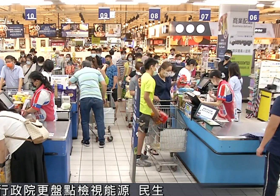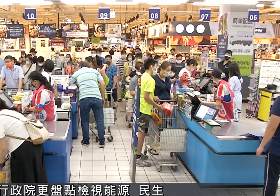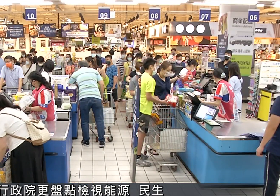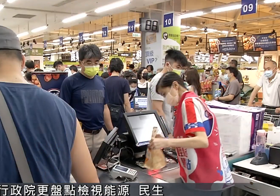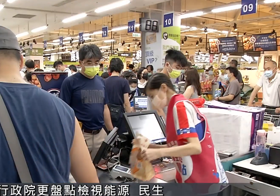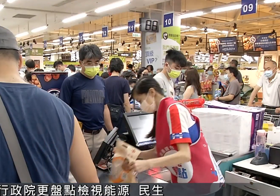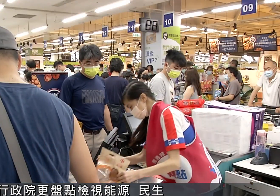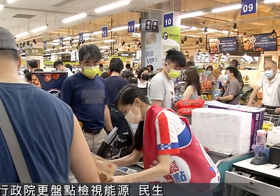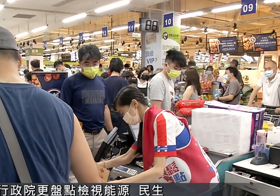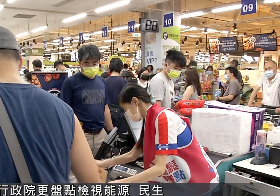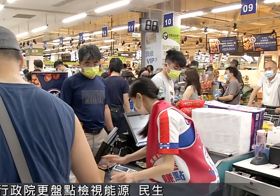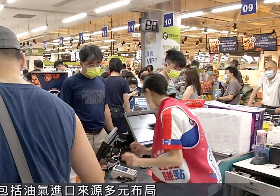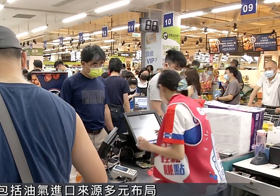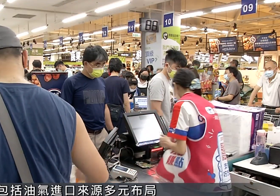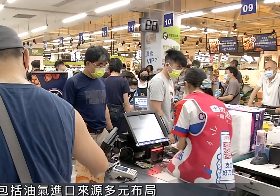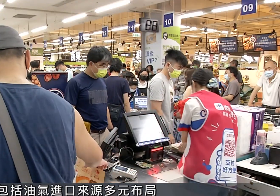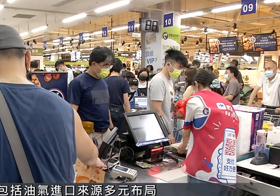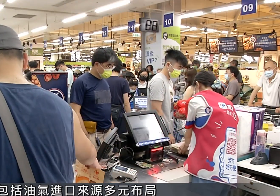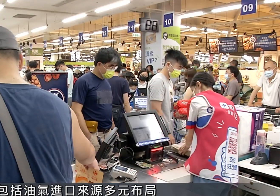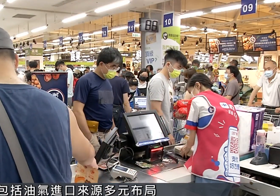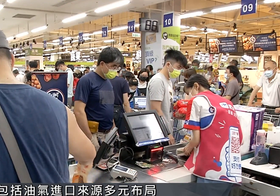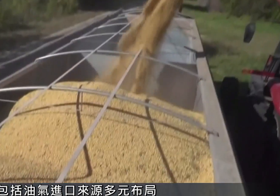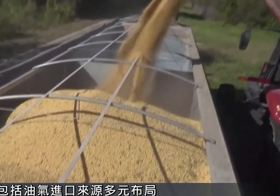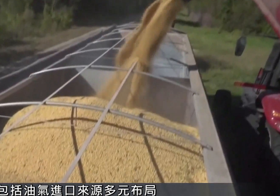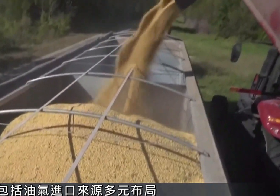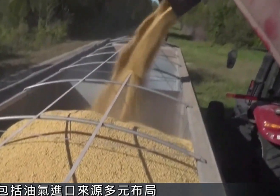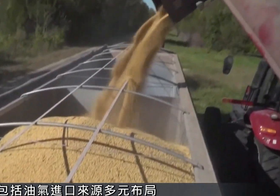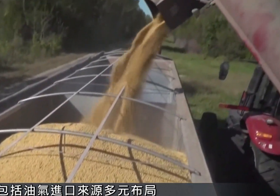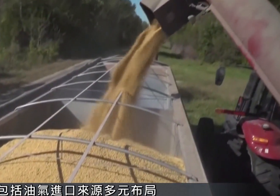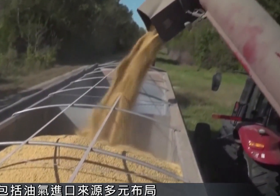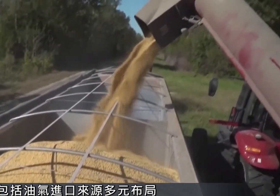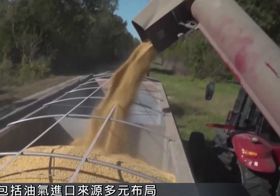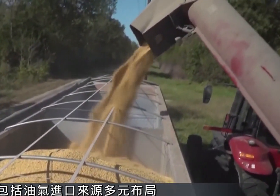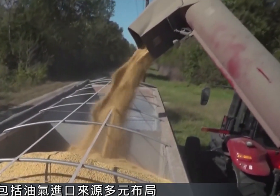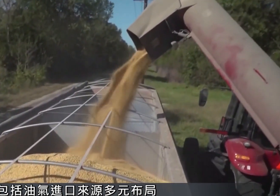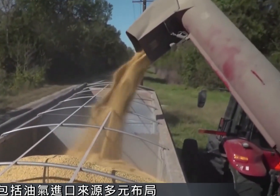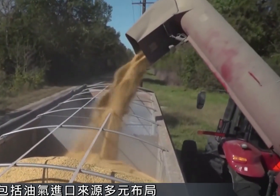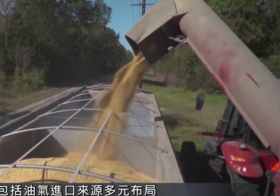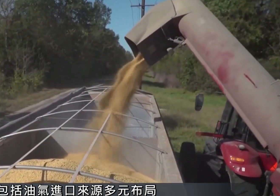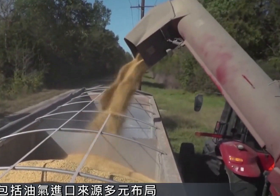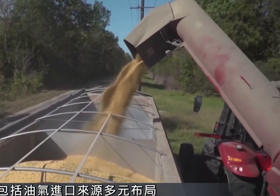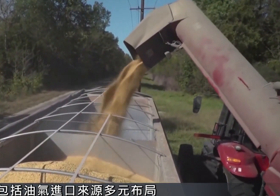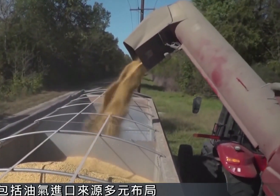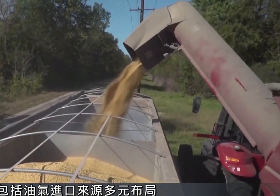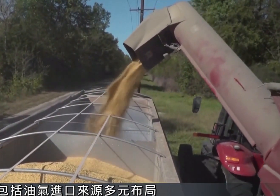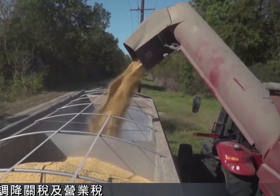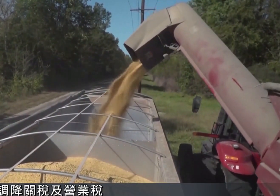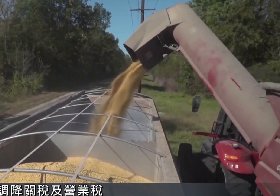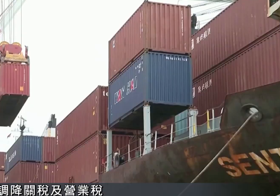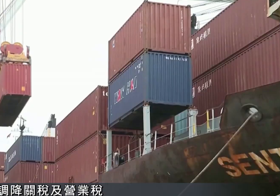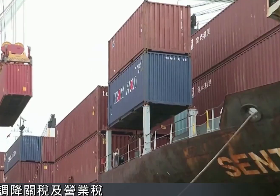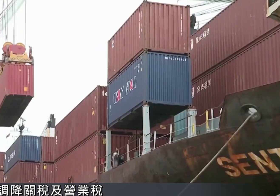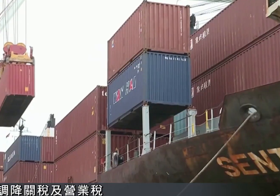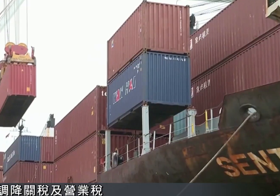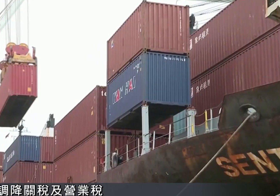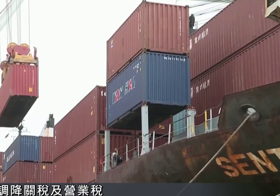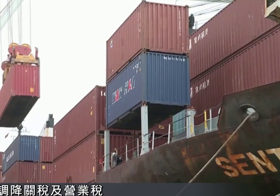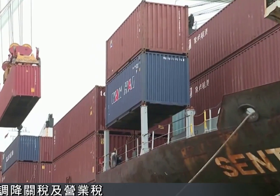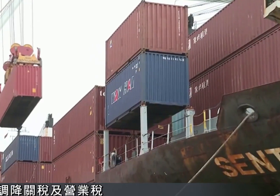等四大面向，包括油气进口来源多元布局，提前采购黄豆、小麦、玉米，调降关税及营业税，确保民